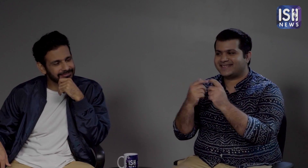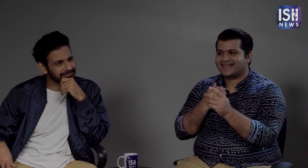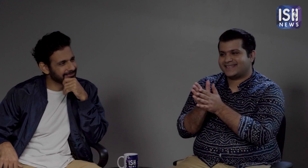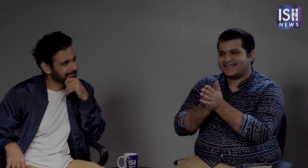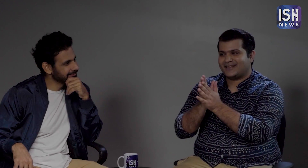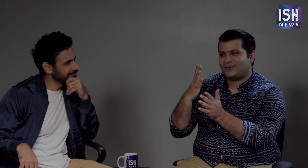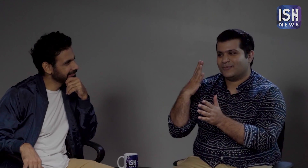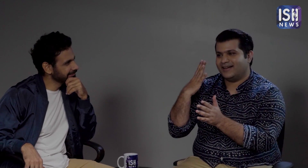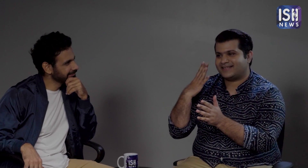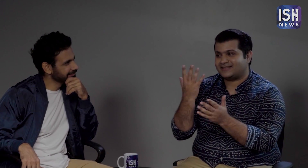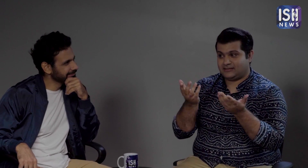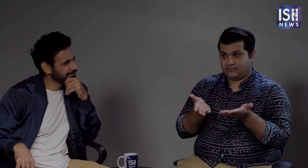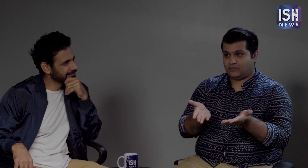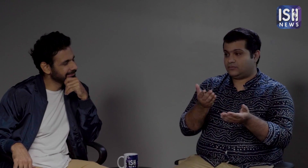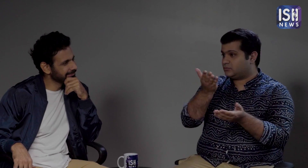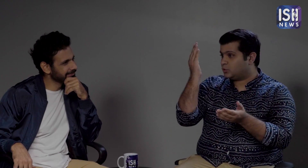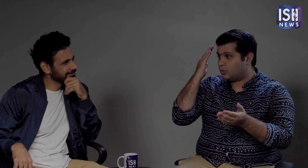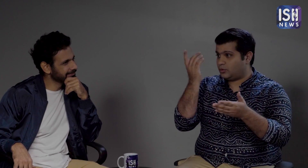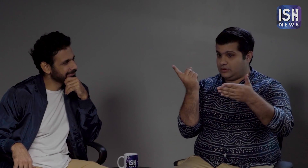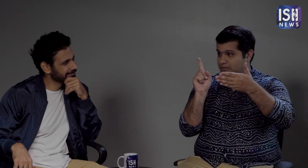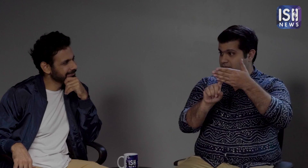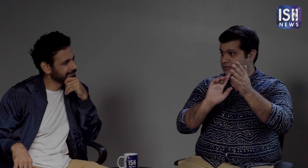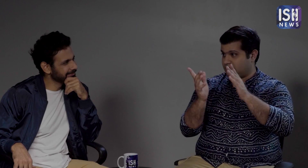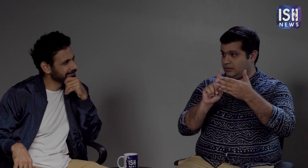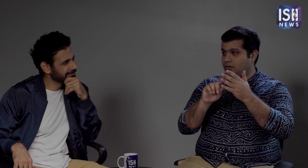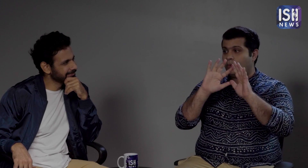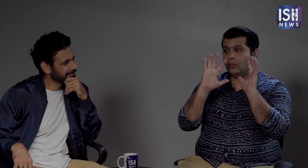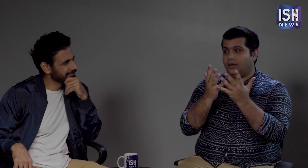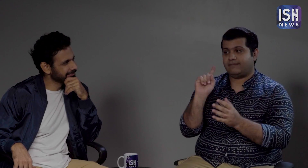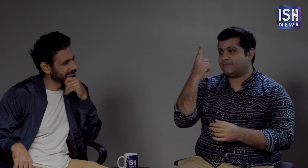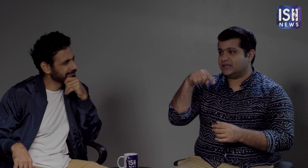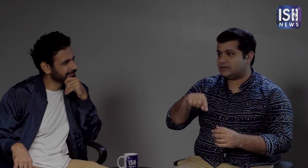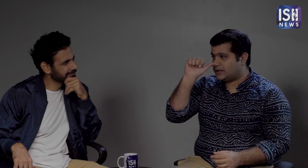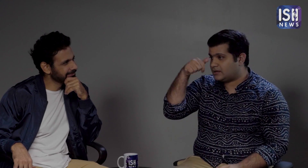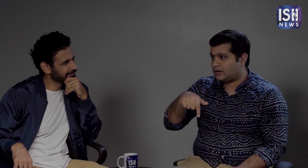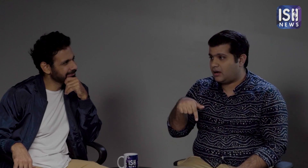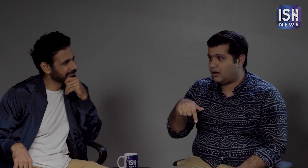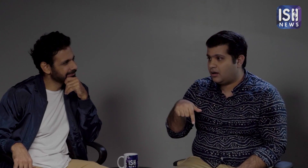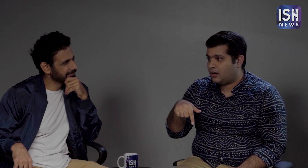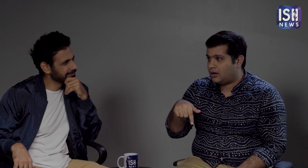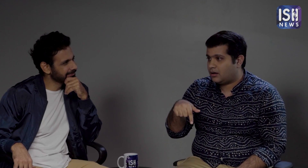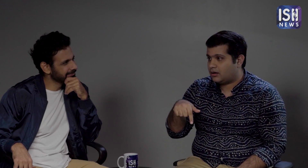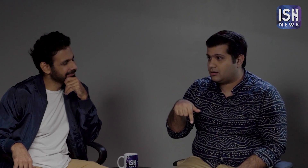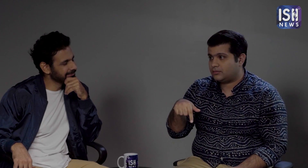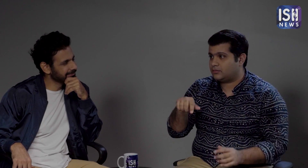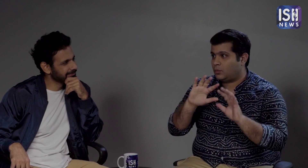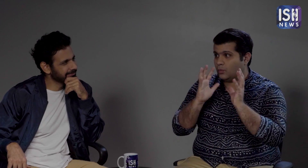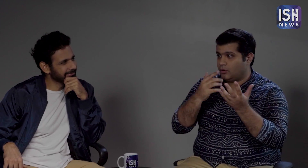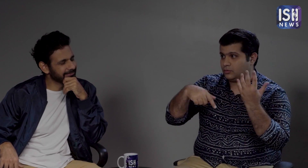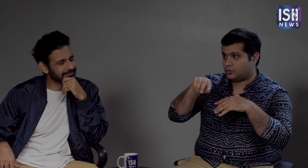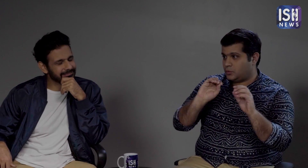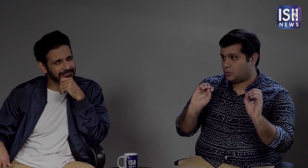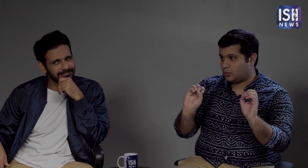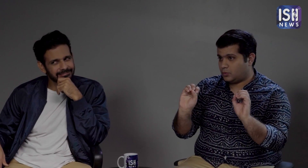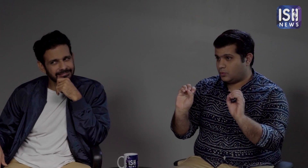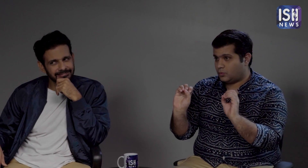वो सीक्रेट होगी, आई एम श्योर। हम वेट करेंगे। और ये जो साइन लैंग्वेज ट्रांसलेशन है, एक चीज़ बताना चाहूँगा,